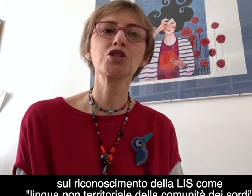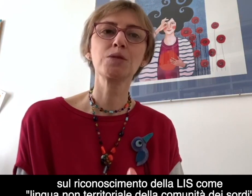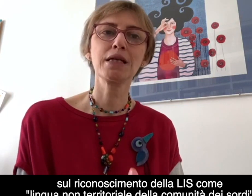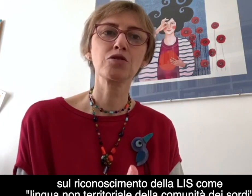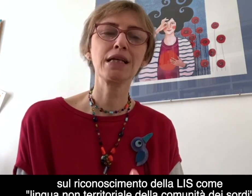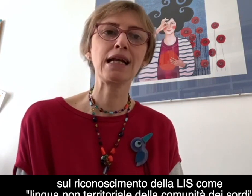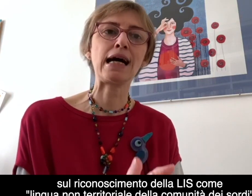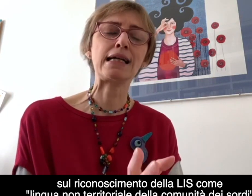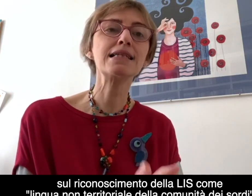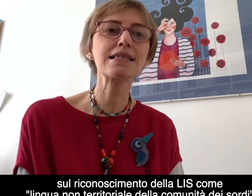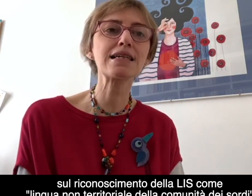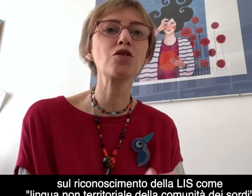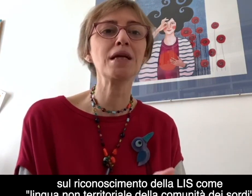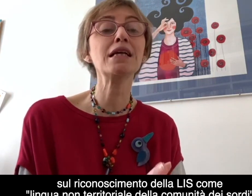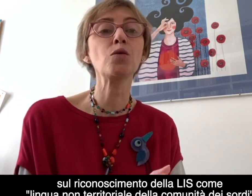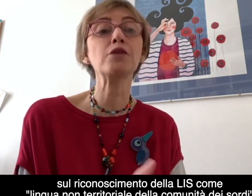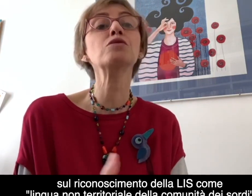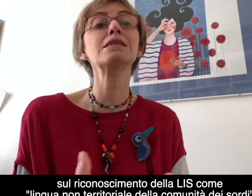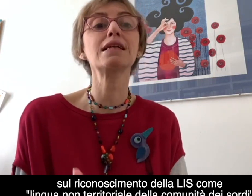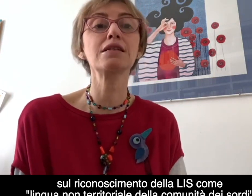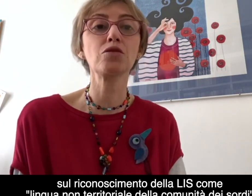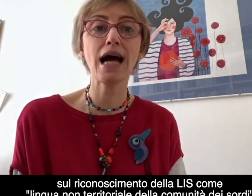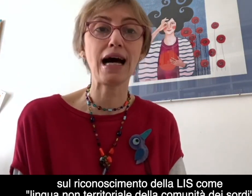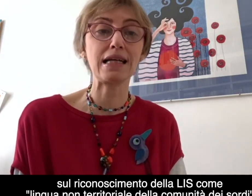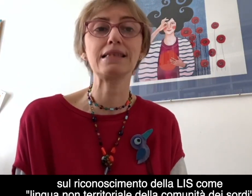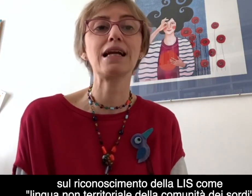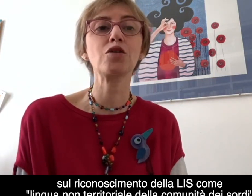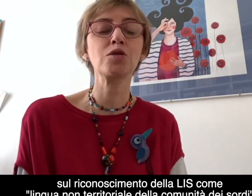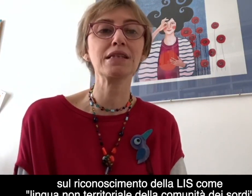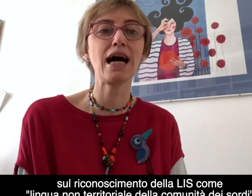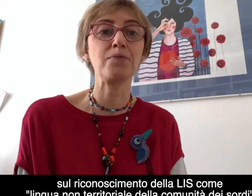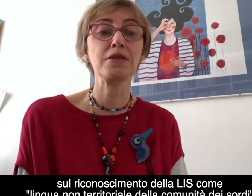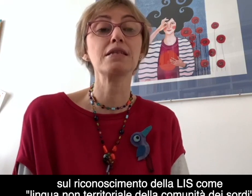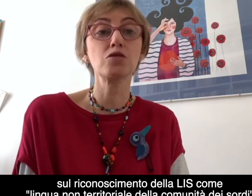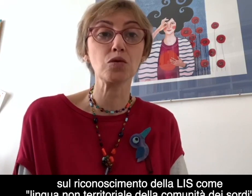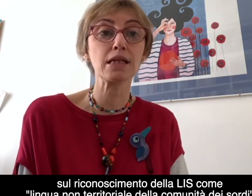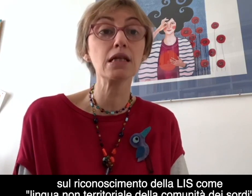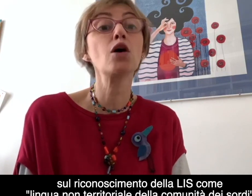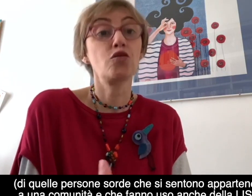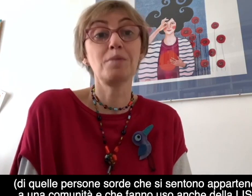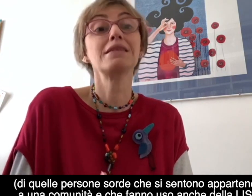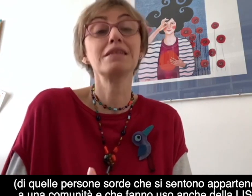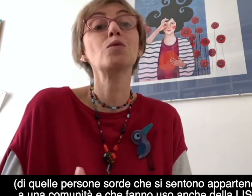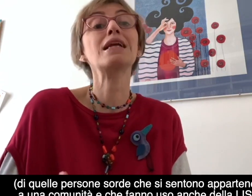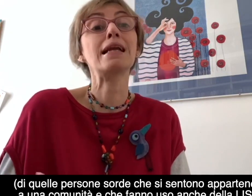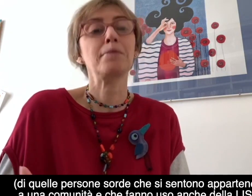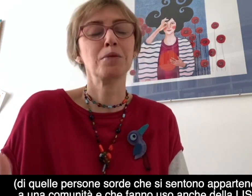della lis come lingua non territoriale della comunità dei sordi ovviamente di quelle persone